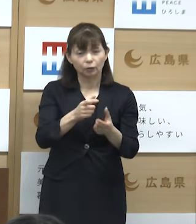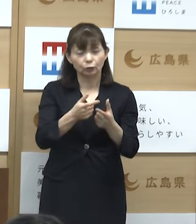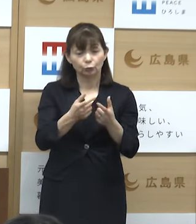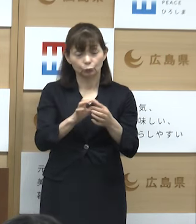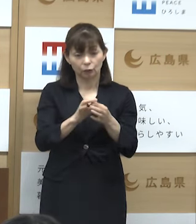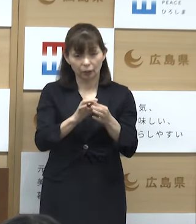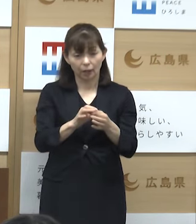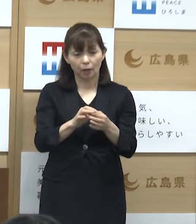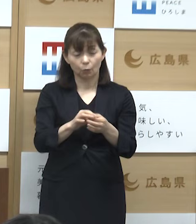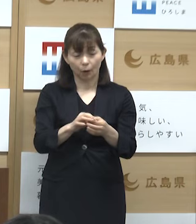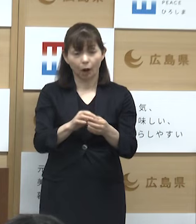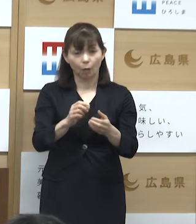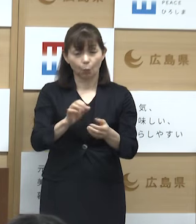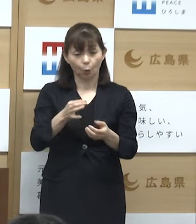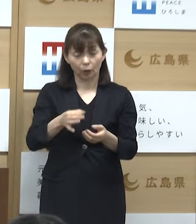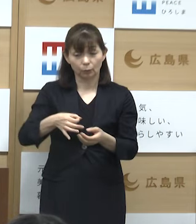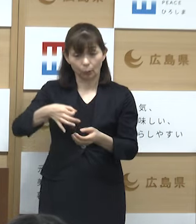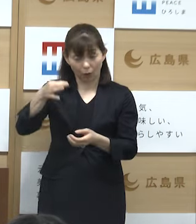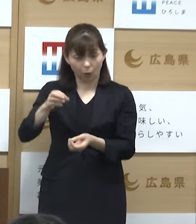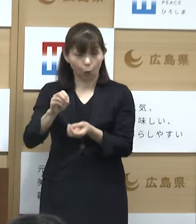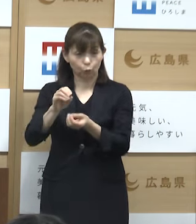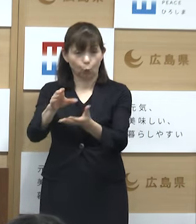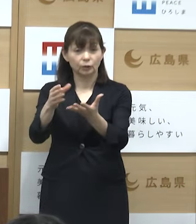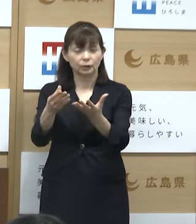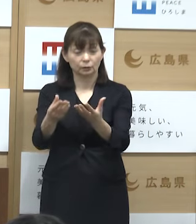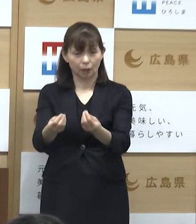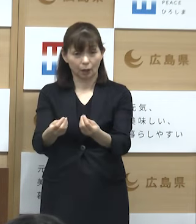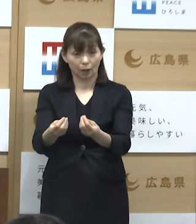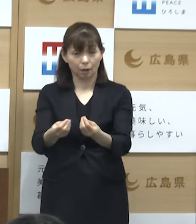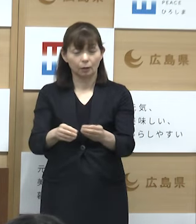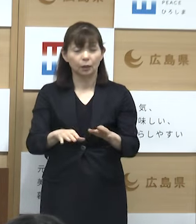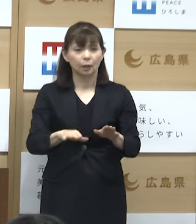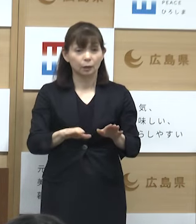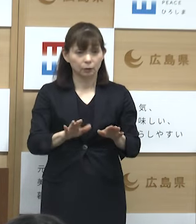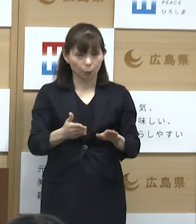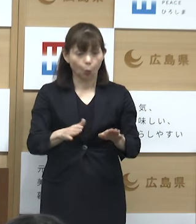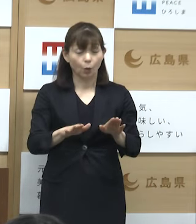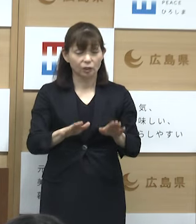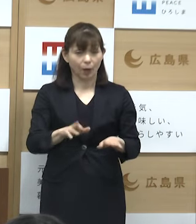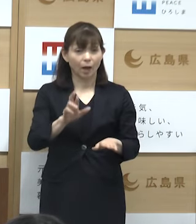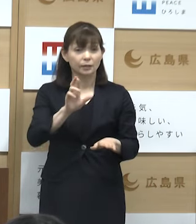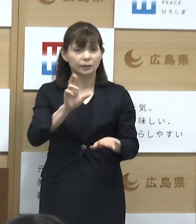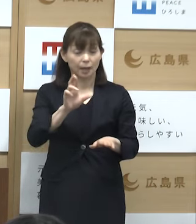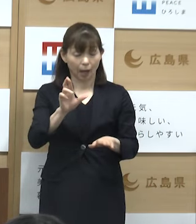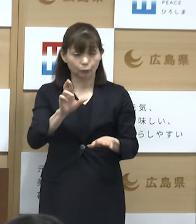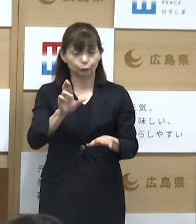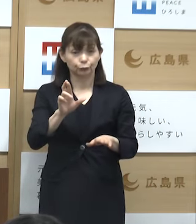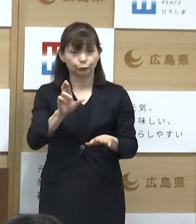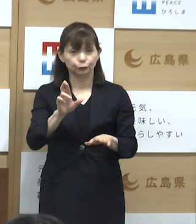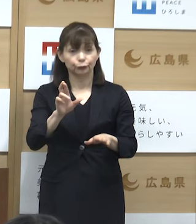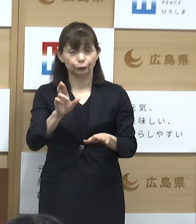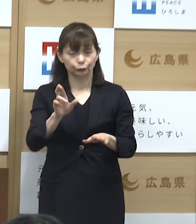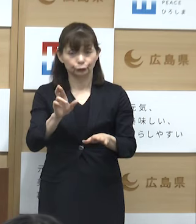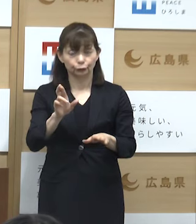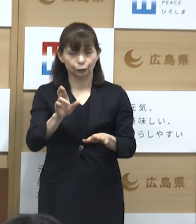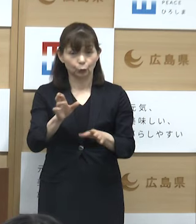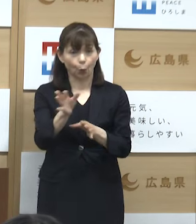わけでして、で今 JR の経営状況、まあ、非常に国内でも有数